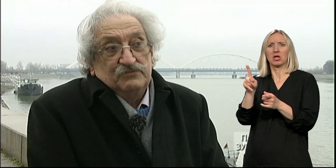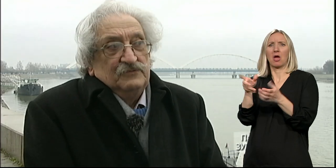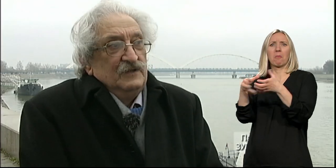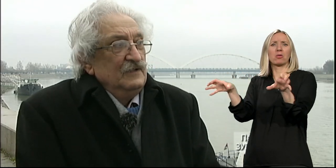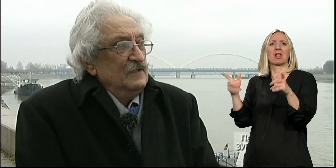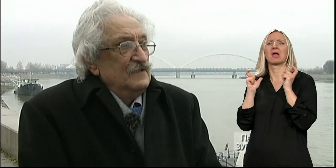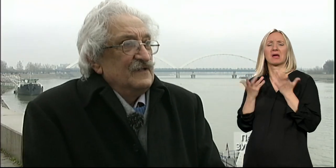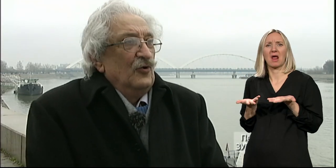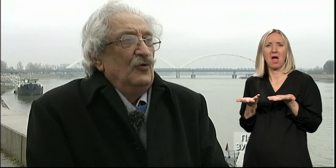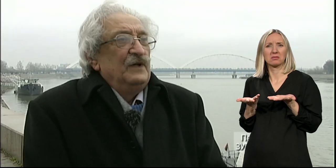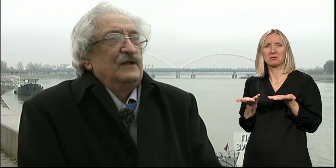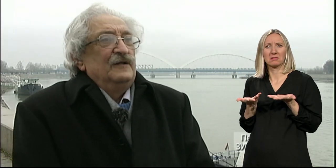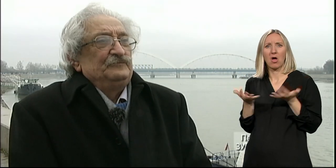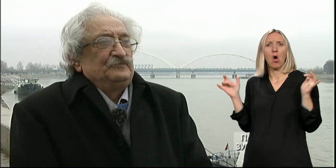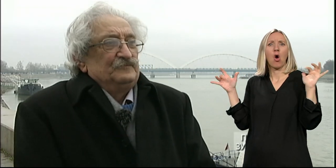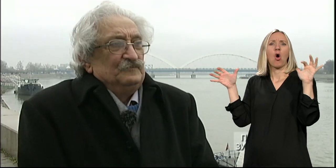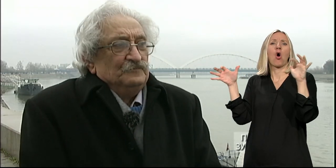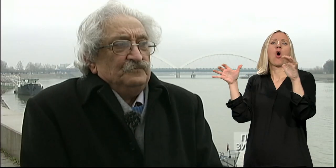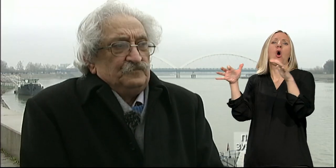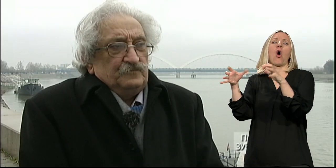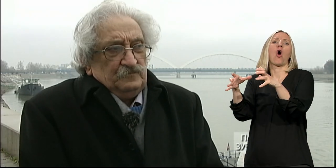bar se okupi taj